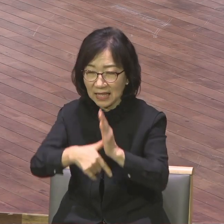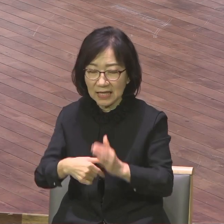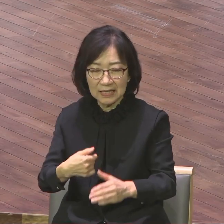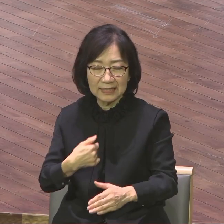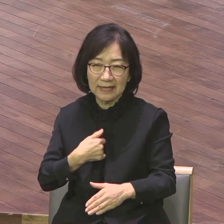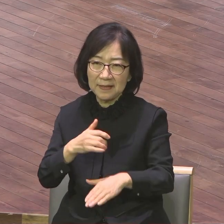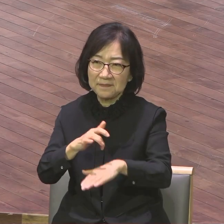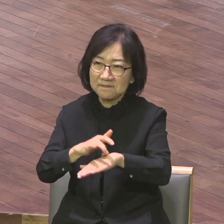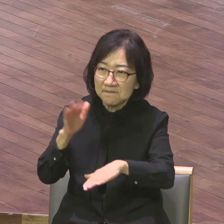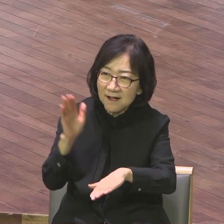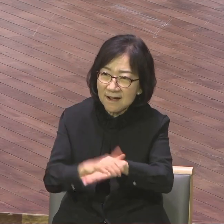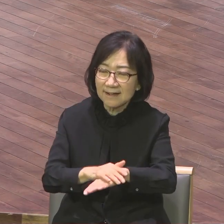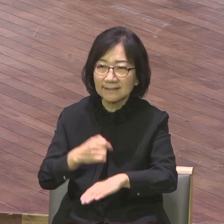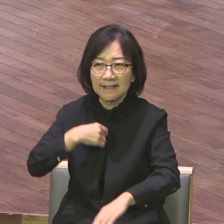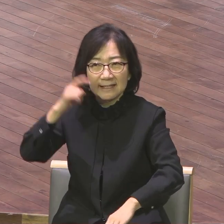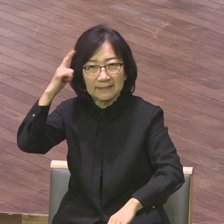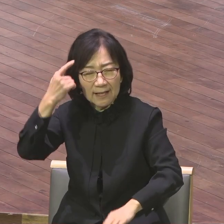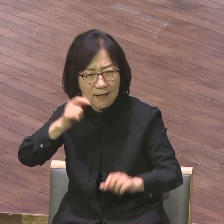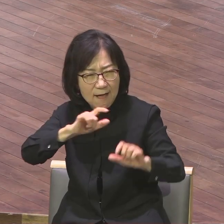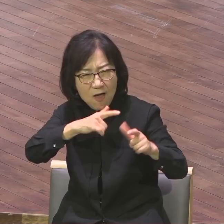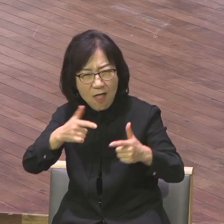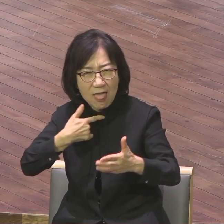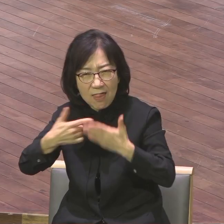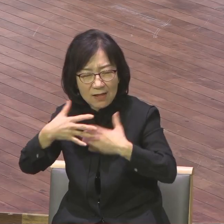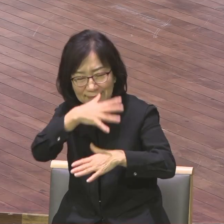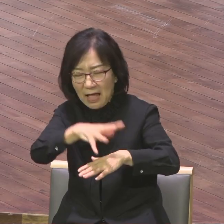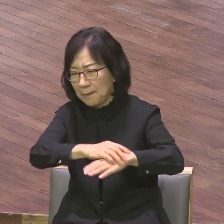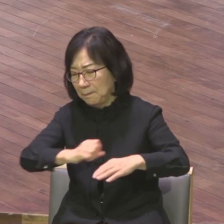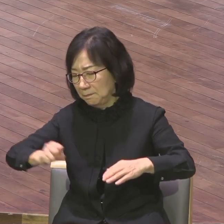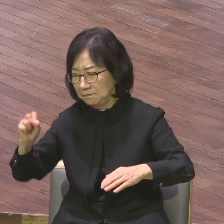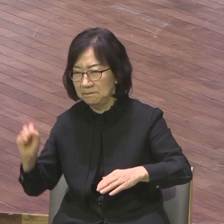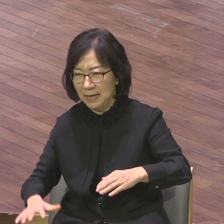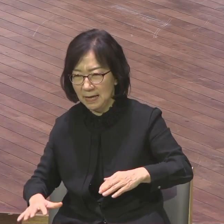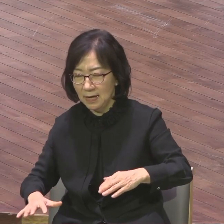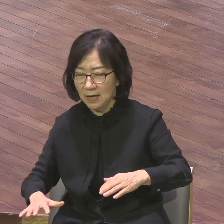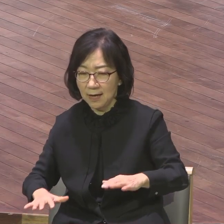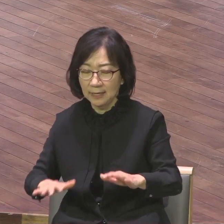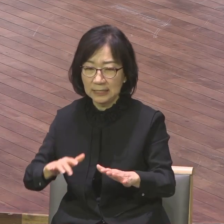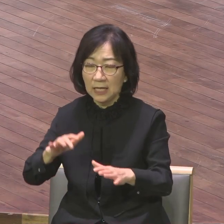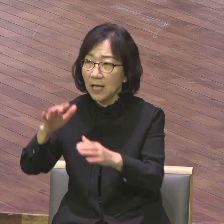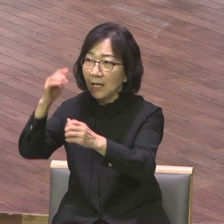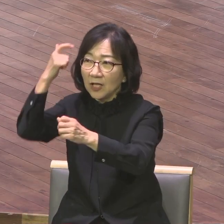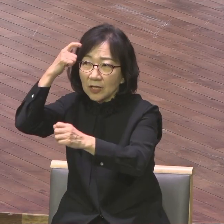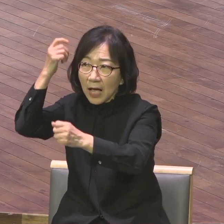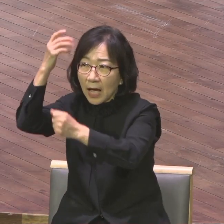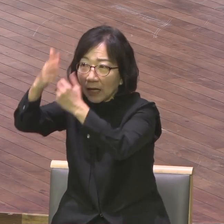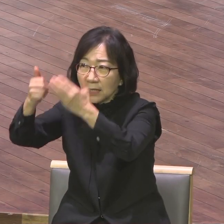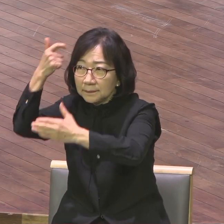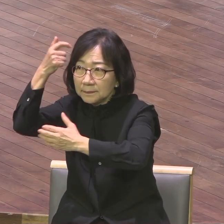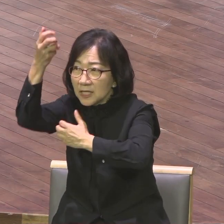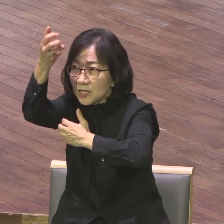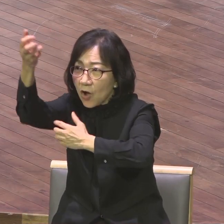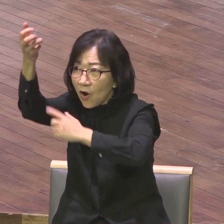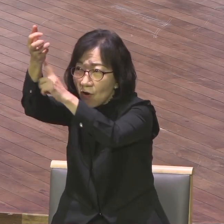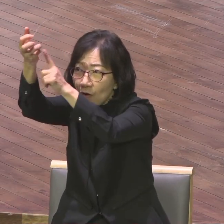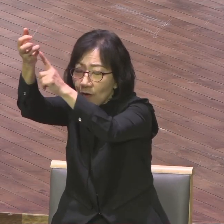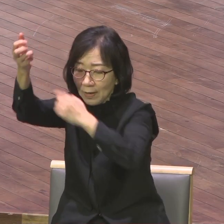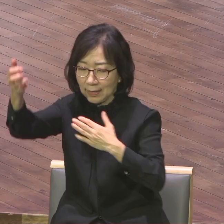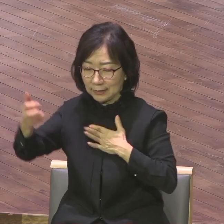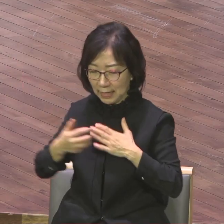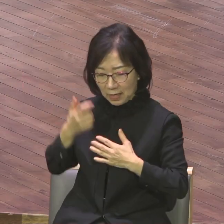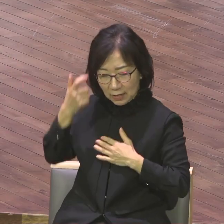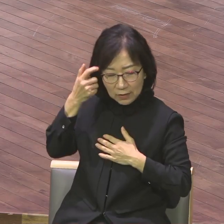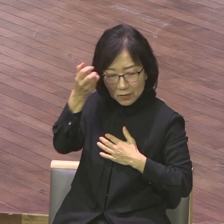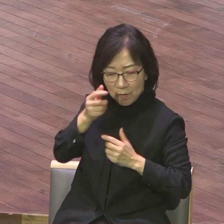다 내려놓기 바랍니다. 영이신 하나님 앞에 내가 영적 상태가 되어야 돼요. 영적 상태, 영이신 하나님 앞에 예배할